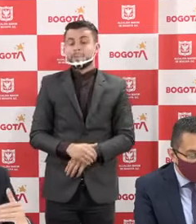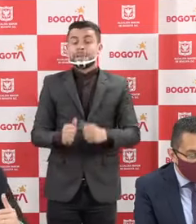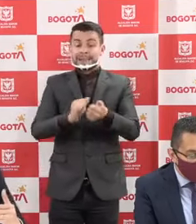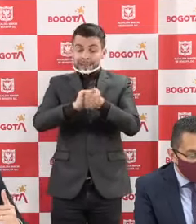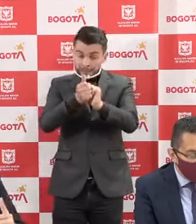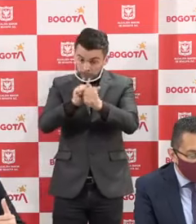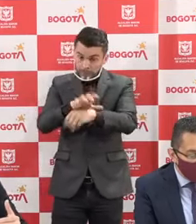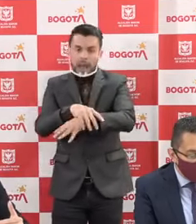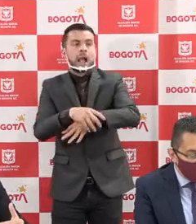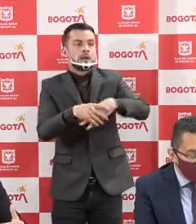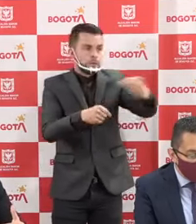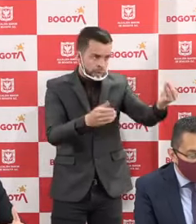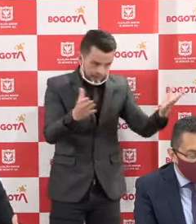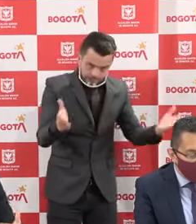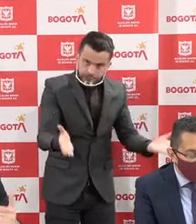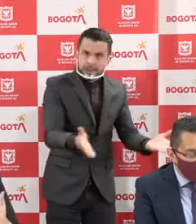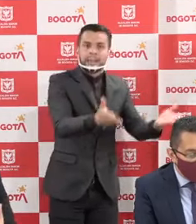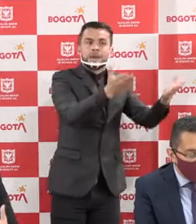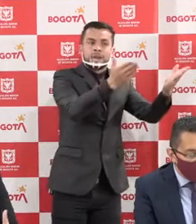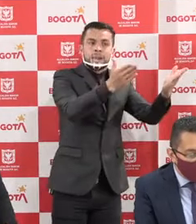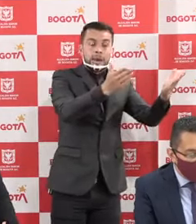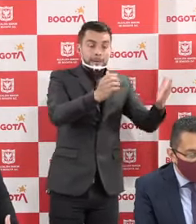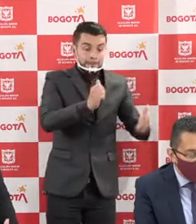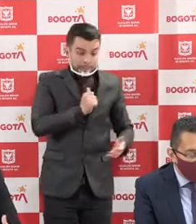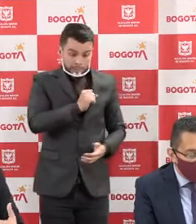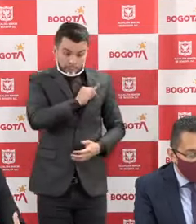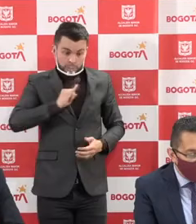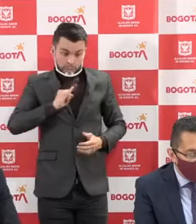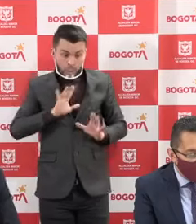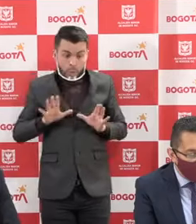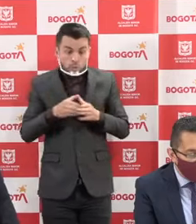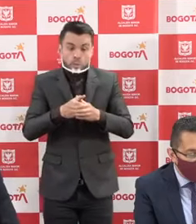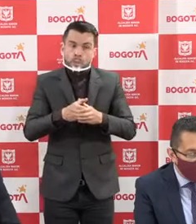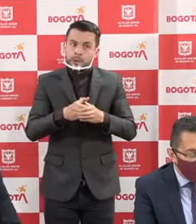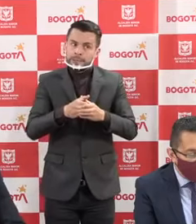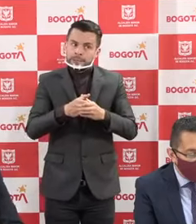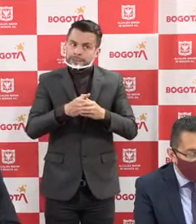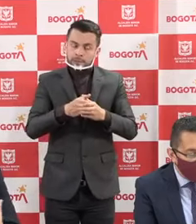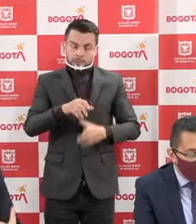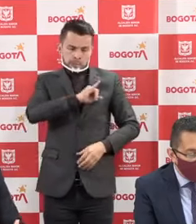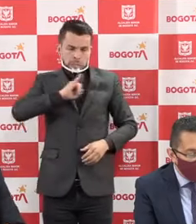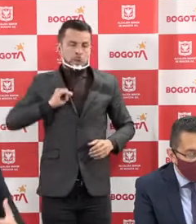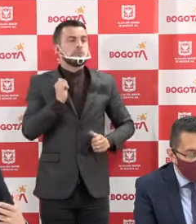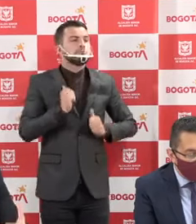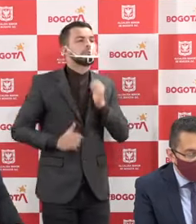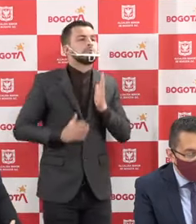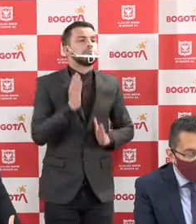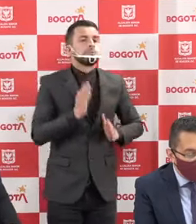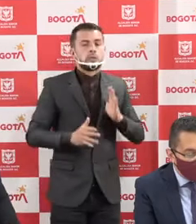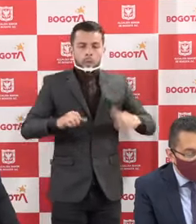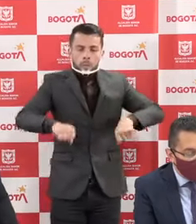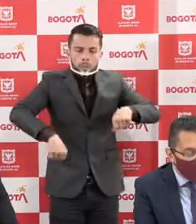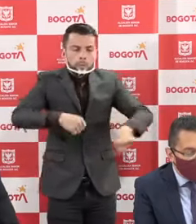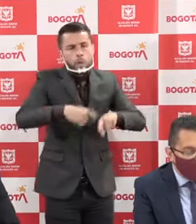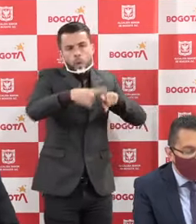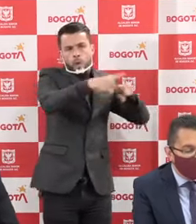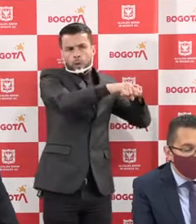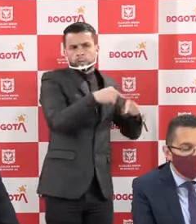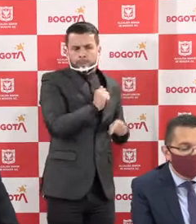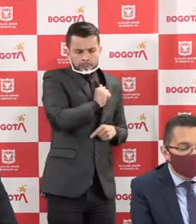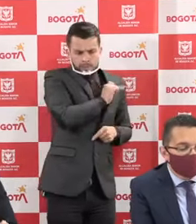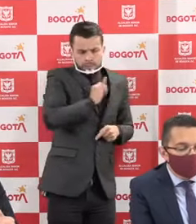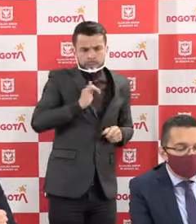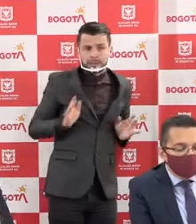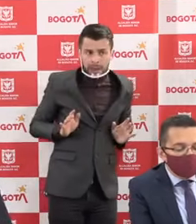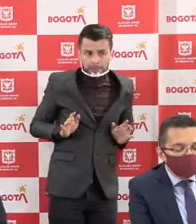solamente se busca que esa actividad deportiva sea individual y la actividad de gimnasio esa actividad digamos aeróbica que se realiza en un